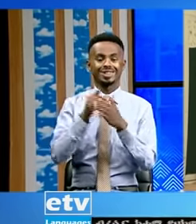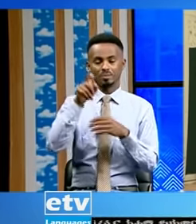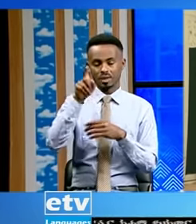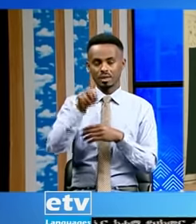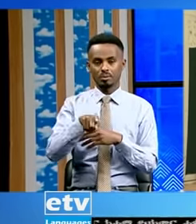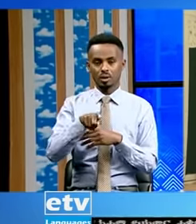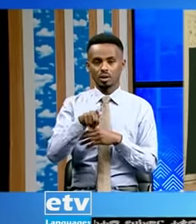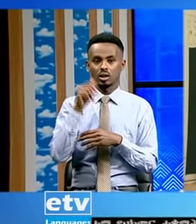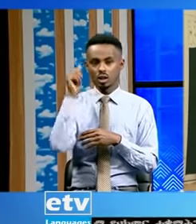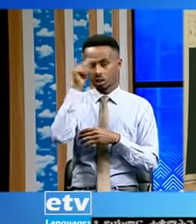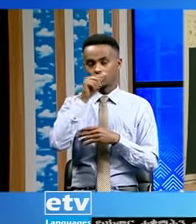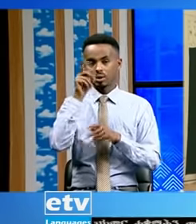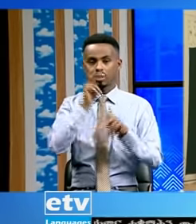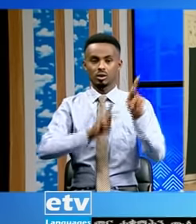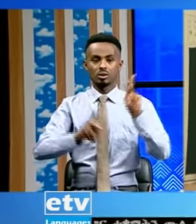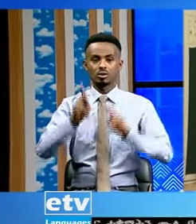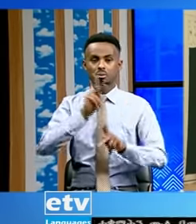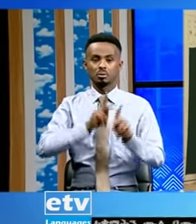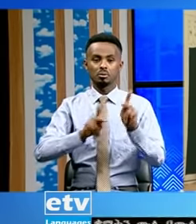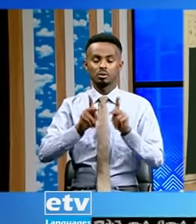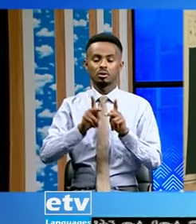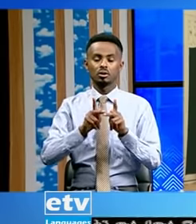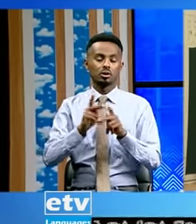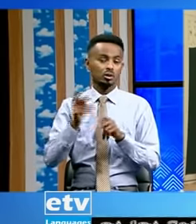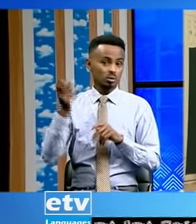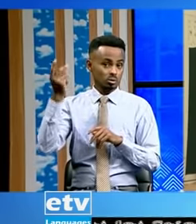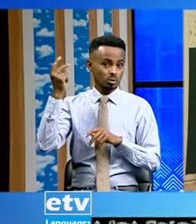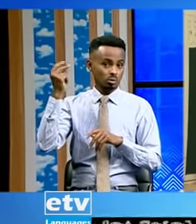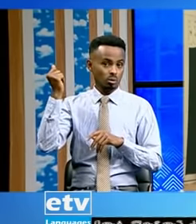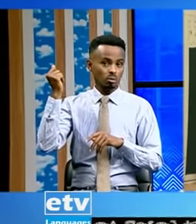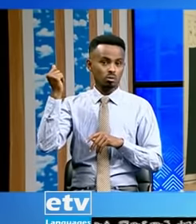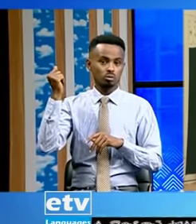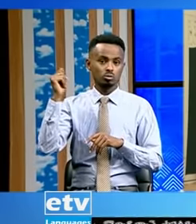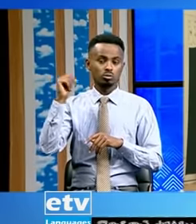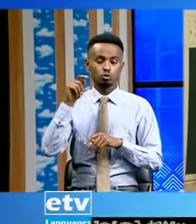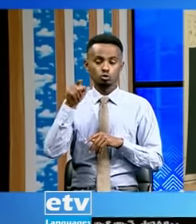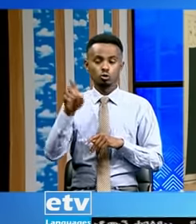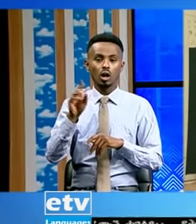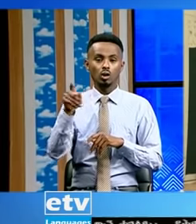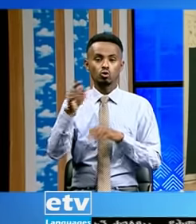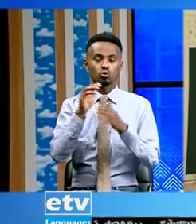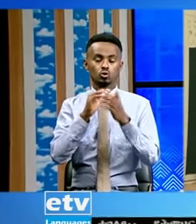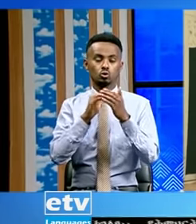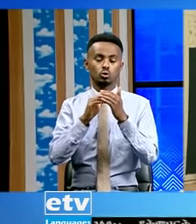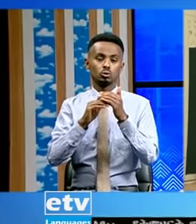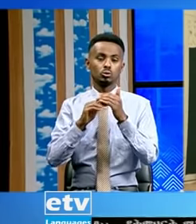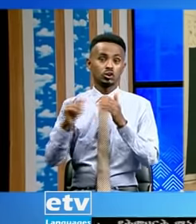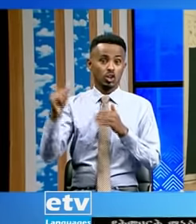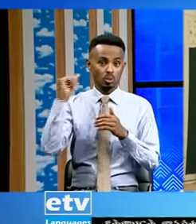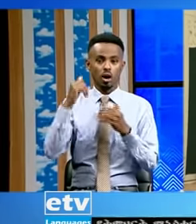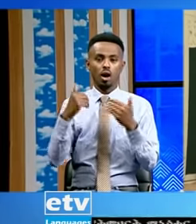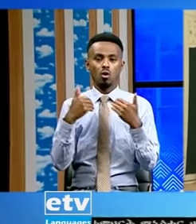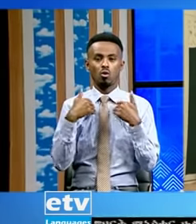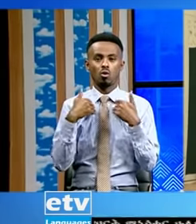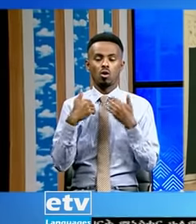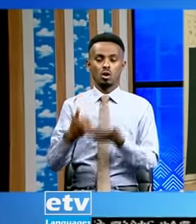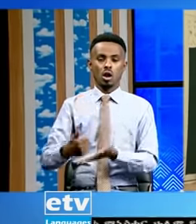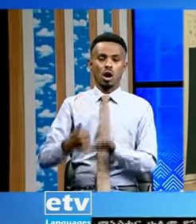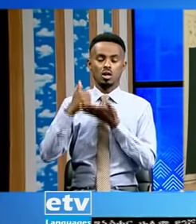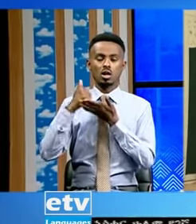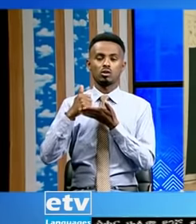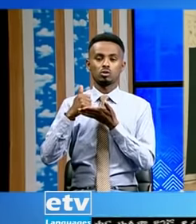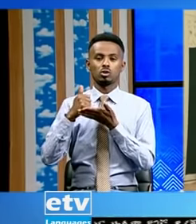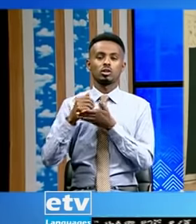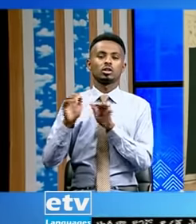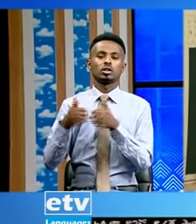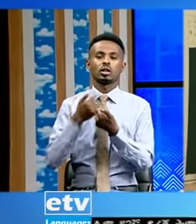ልንደርስለት ይገባል ለኢትዮጵያ ህዝብም እንደ ድሮ እሱና ከሱ በስተጀርባ ያሉ አጋጆች እንደ